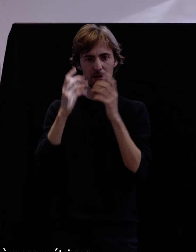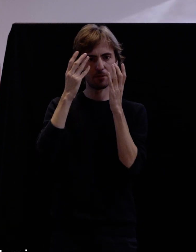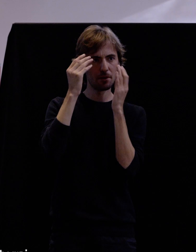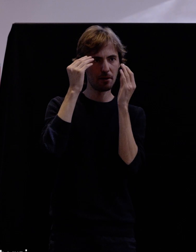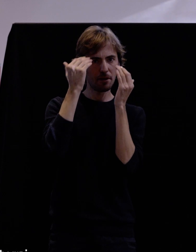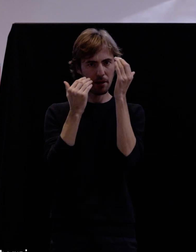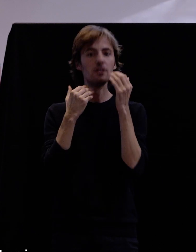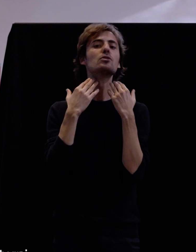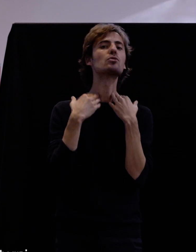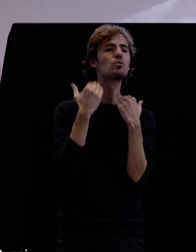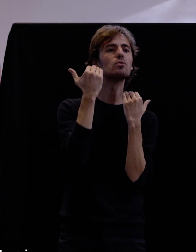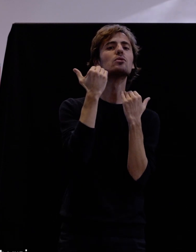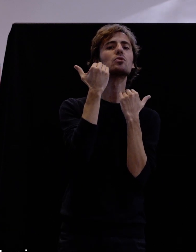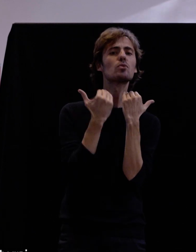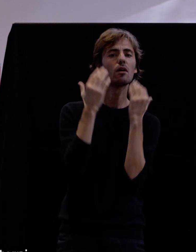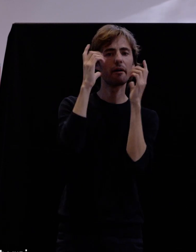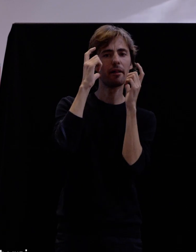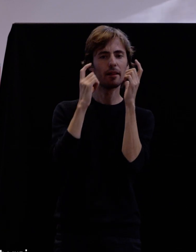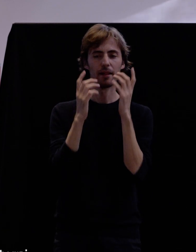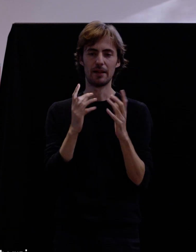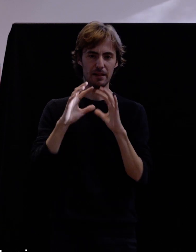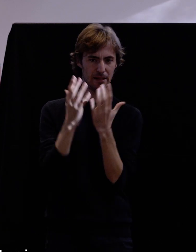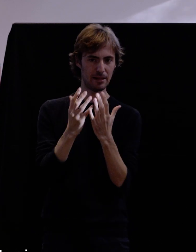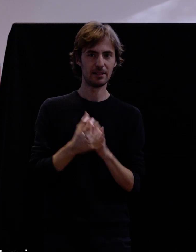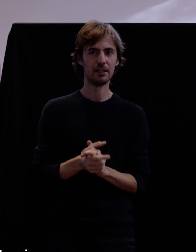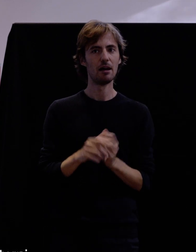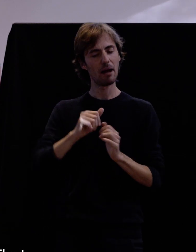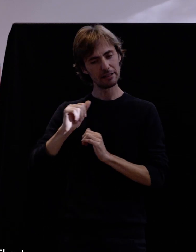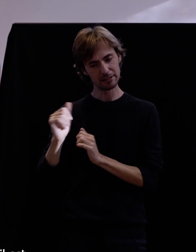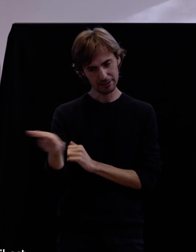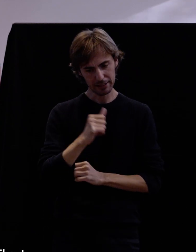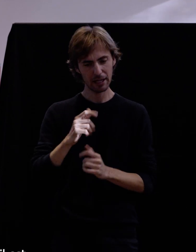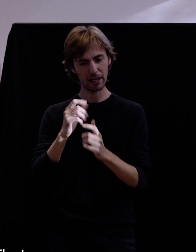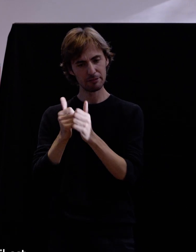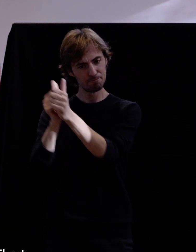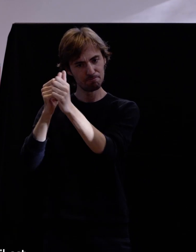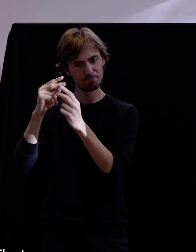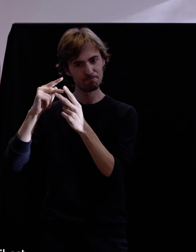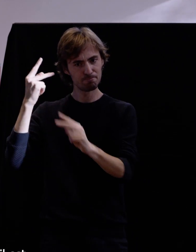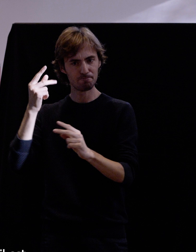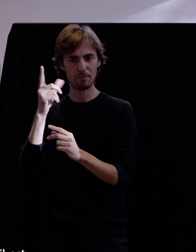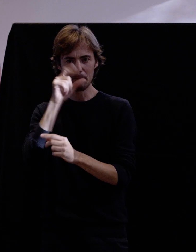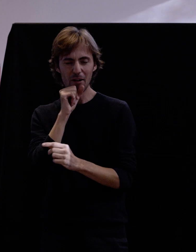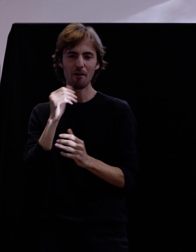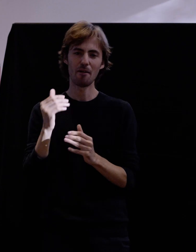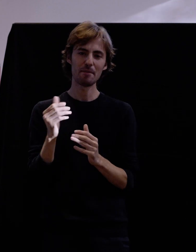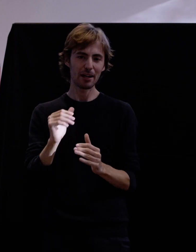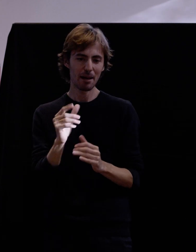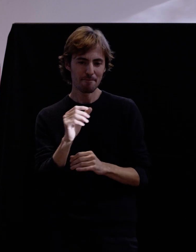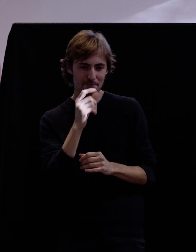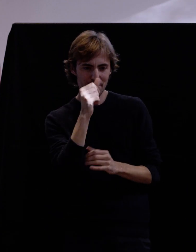le cou court. Enfin, c'est vrai que même si chacun ressemble à ses parents et à ce qu'il est, ils ont une petite aire de famille là,